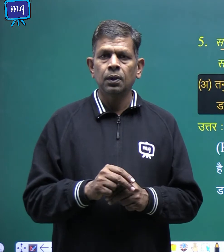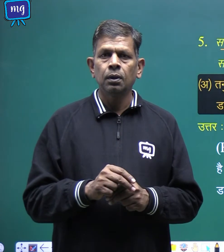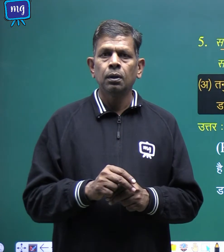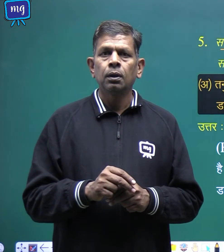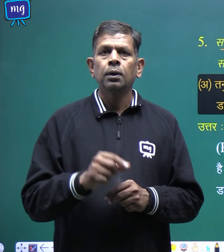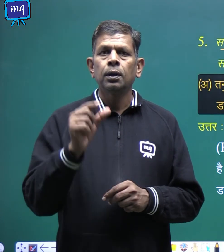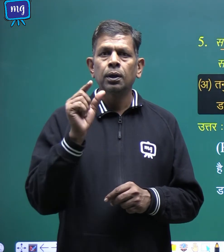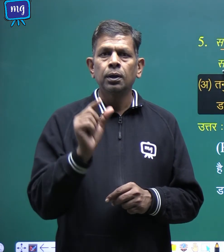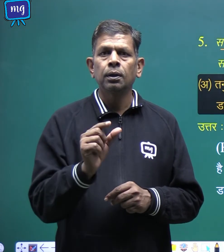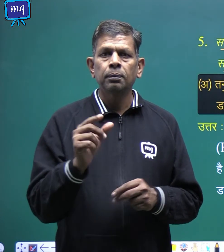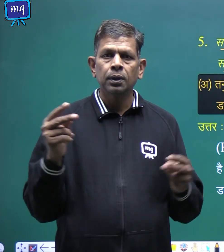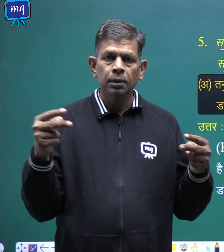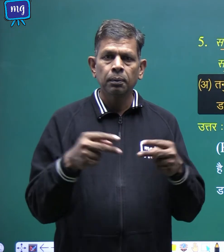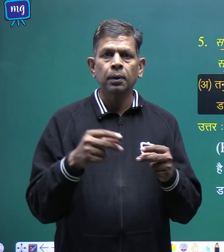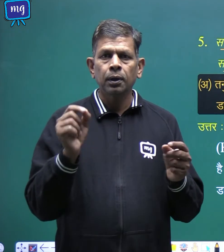शब्द समीकरण लिखिए।